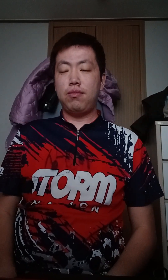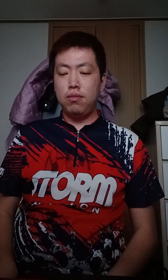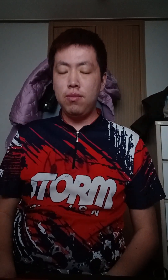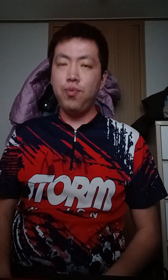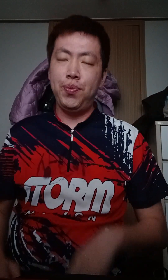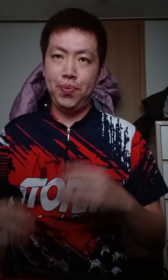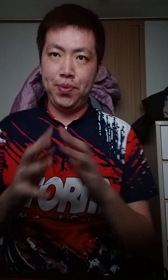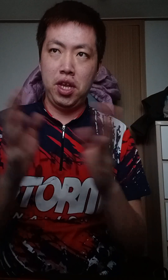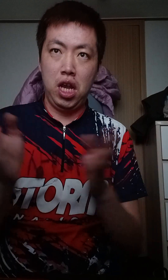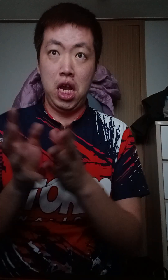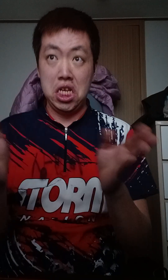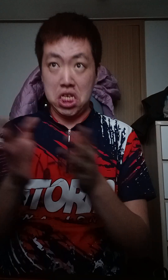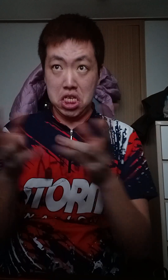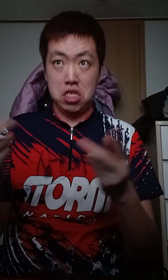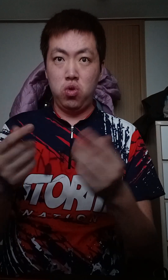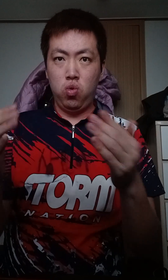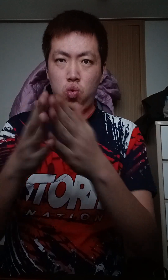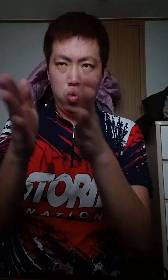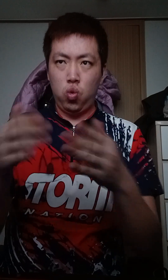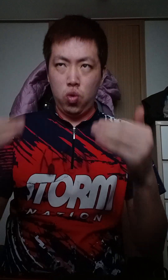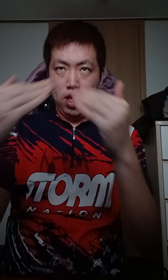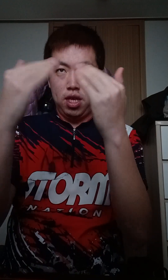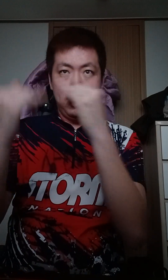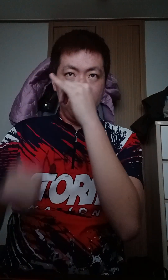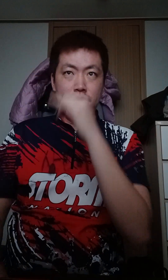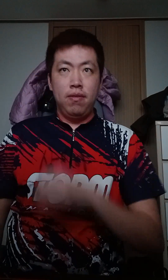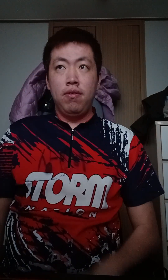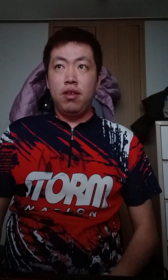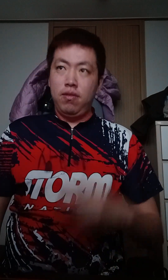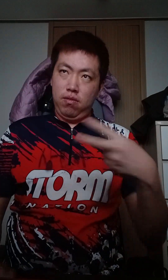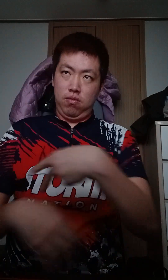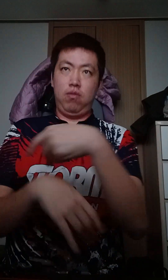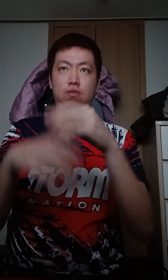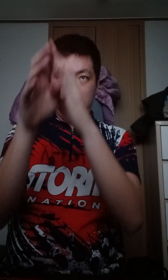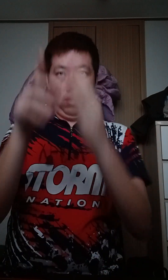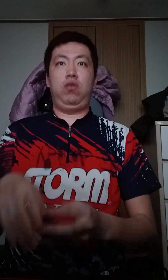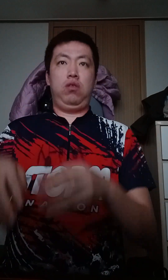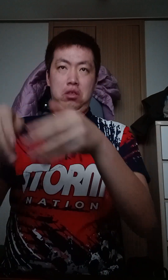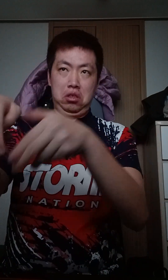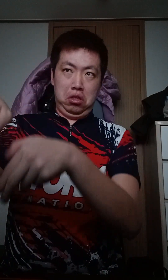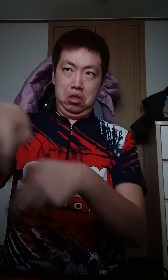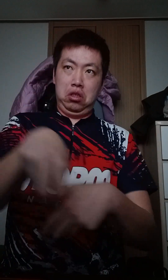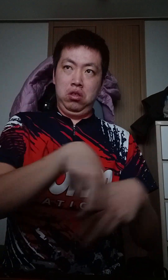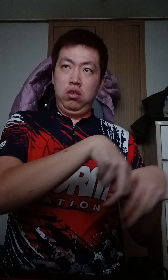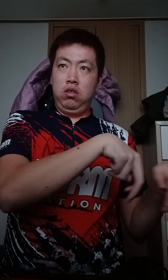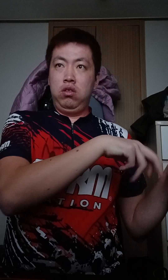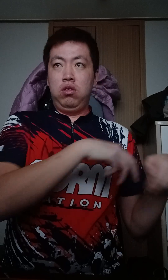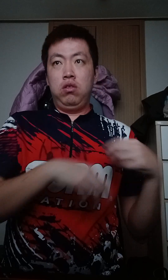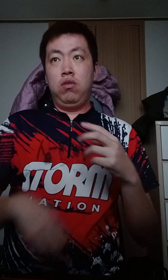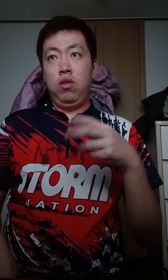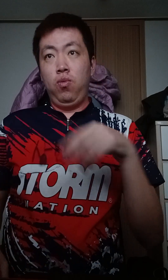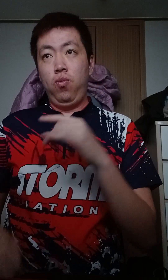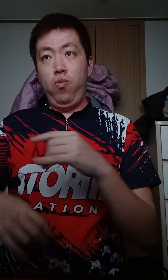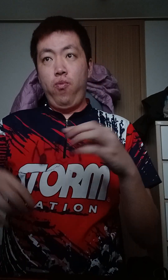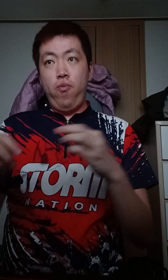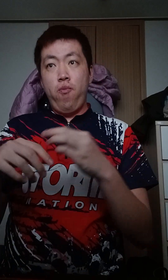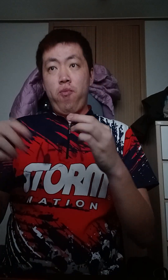부산시 사구 감천동의 한 고갯길입니다. 마을버스가 경사가 있는 비탈길을 내려가고 있는데 교차로에서